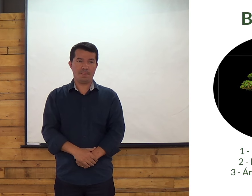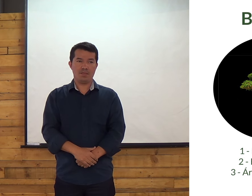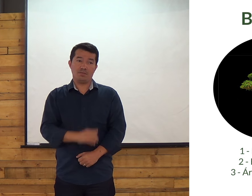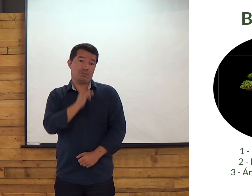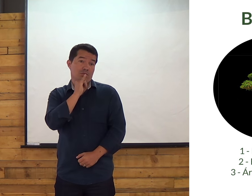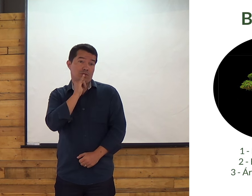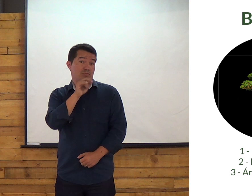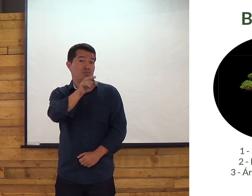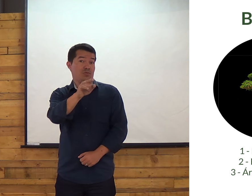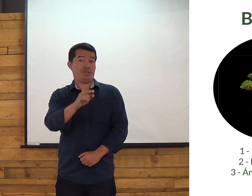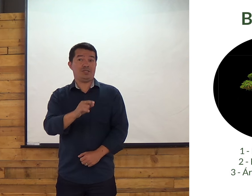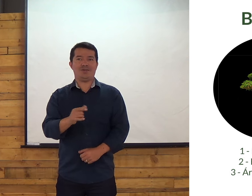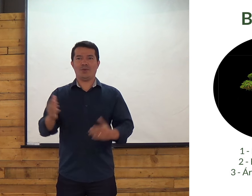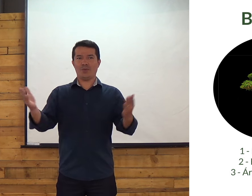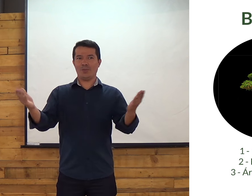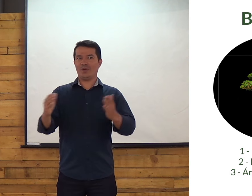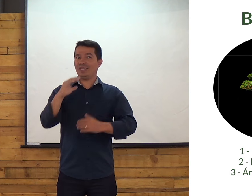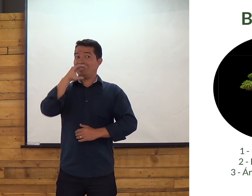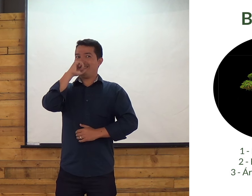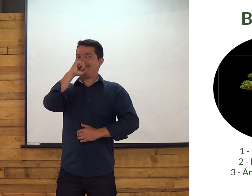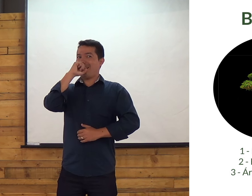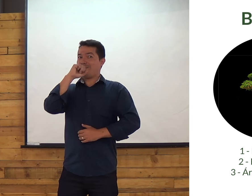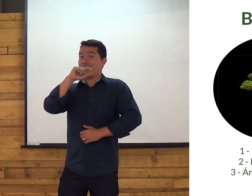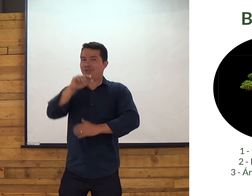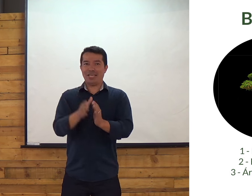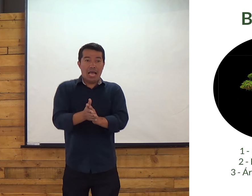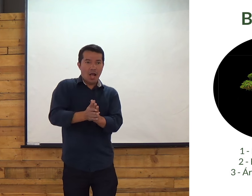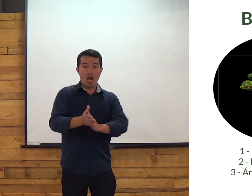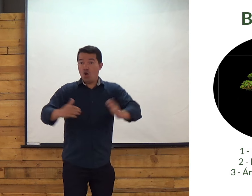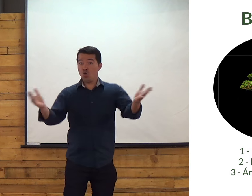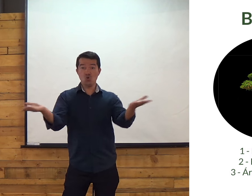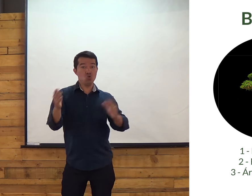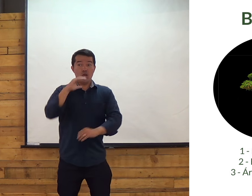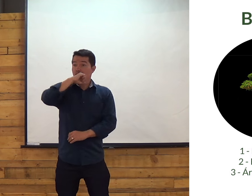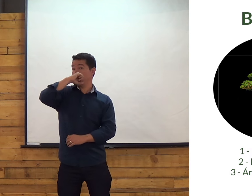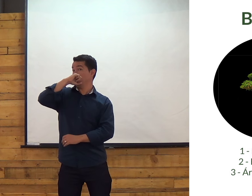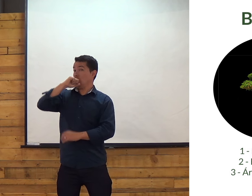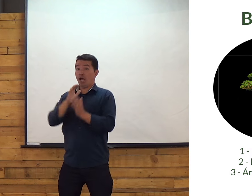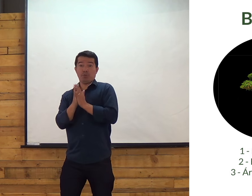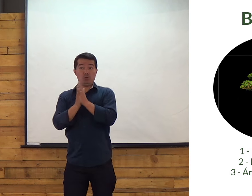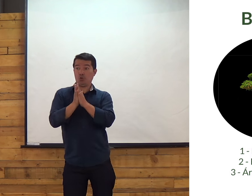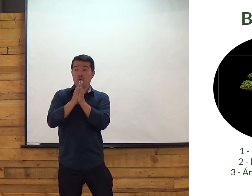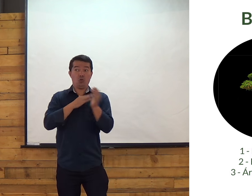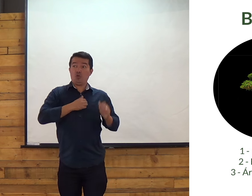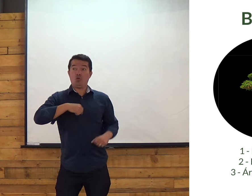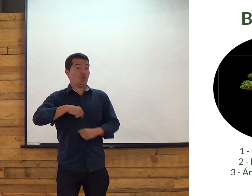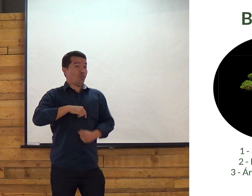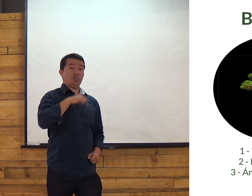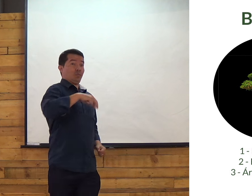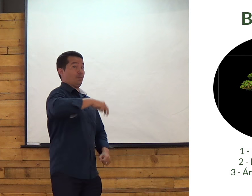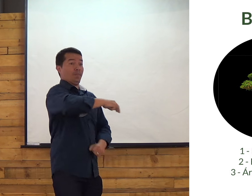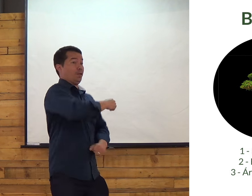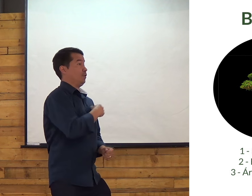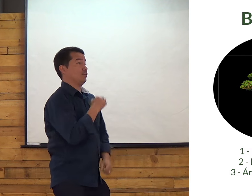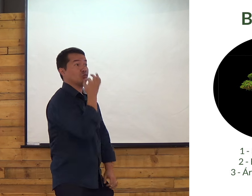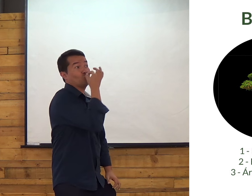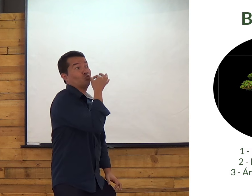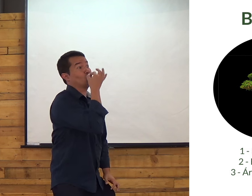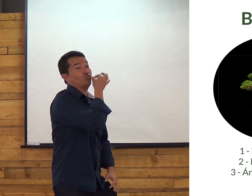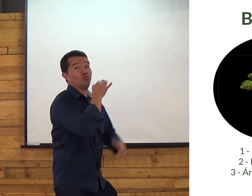vida. Nós só mostramos uma bela aparência. Você, ai, hoje é sábado, vou lá, tenho que ir no culto,